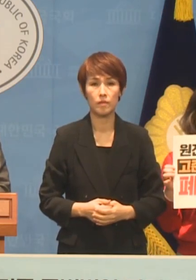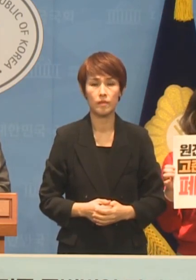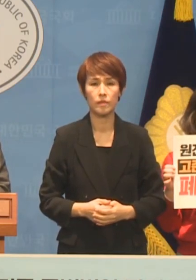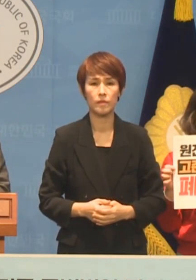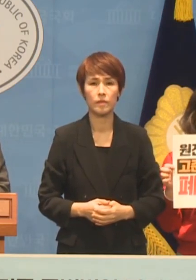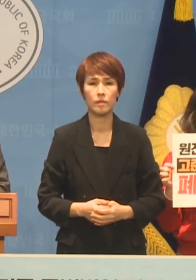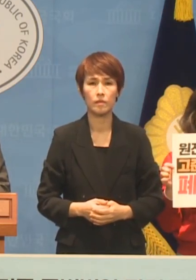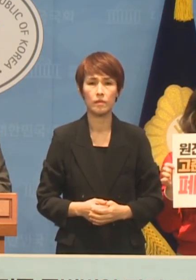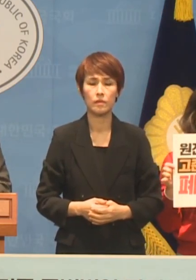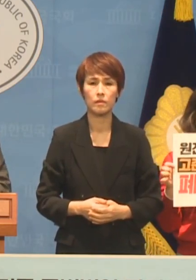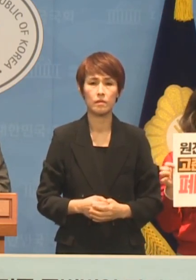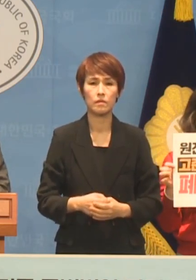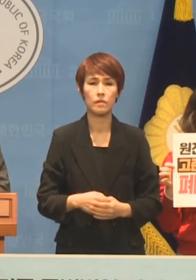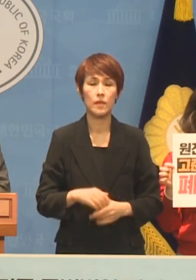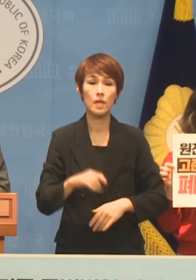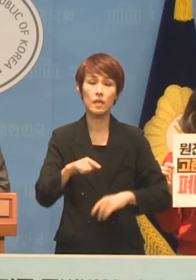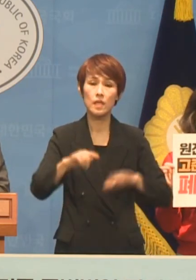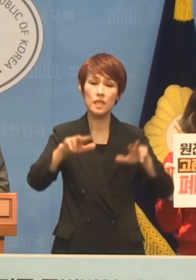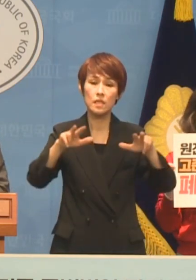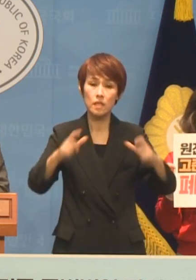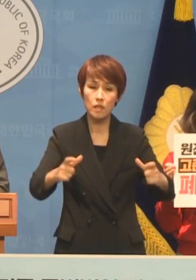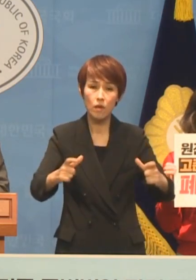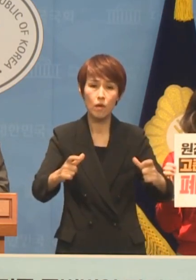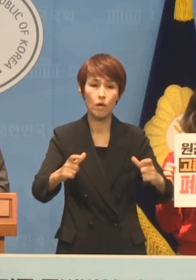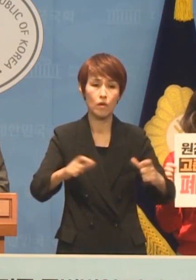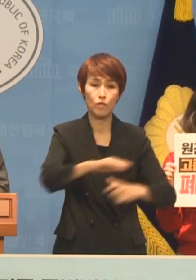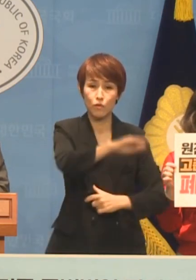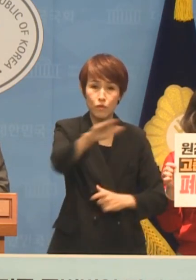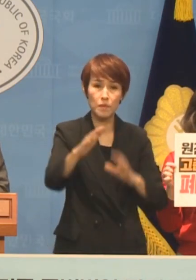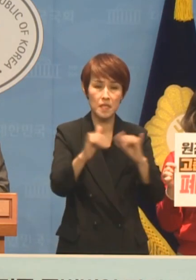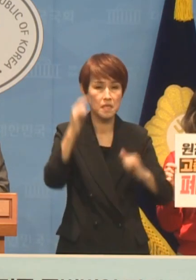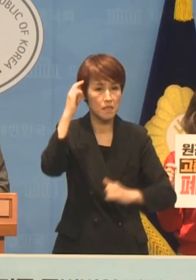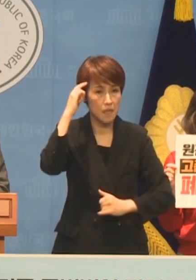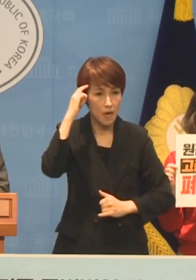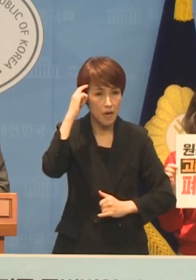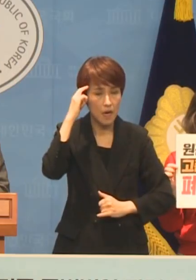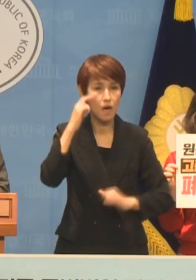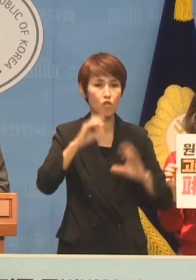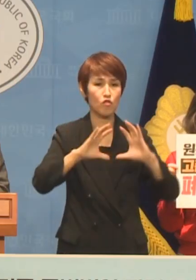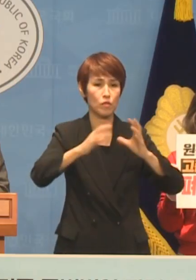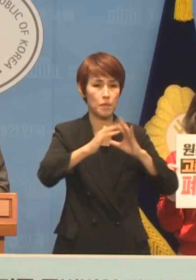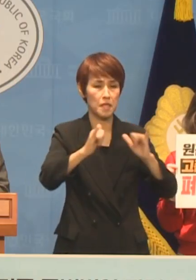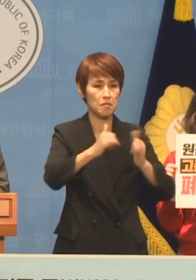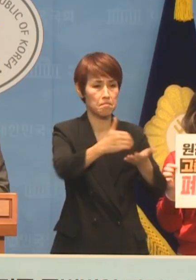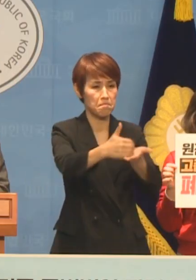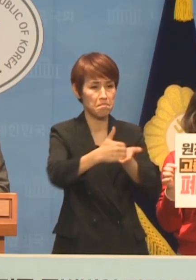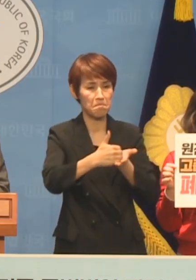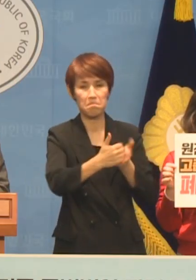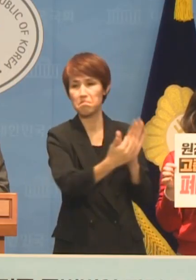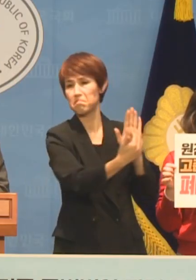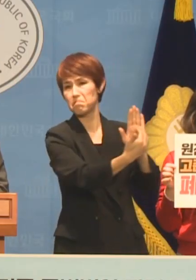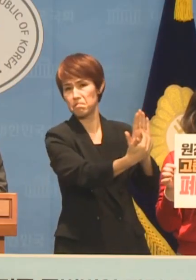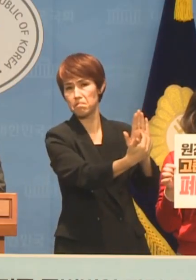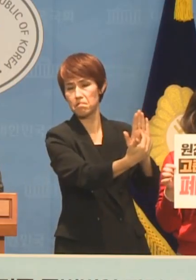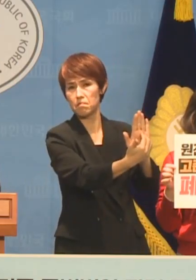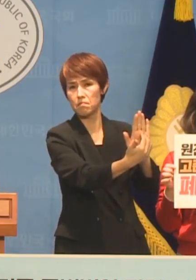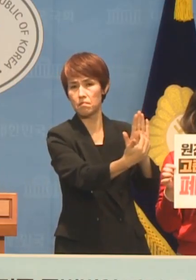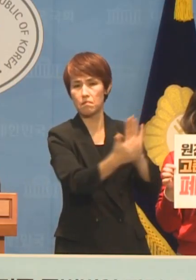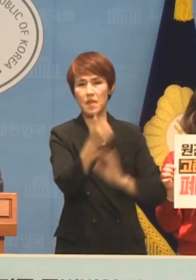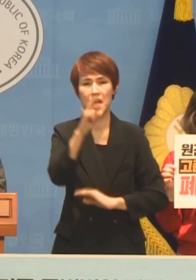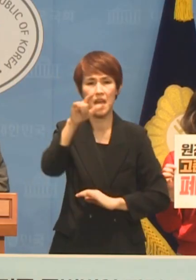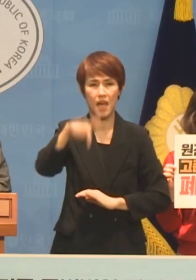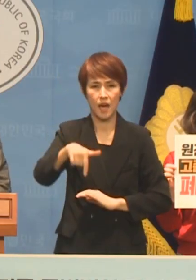원리를 무시하면서 지역 주민들의 의사와 시민들의 의사를 배제하는 방식으로